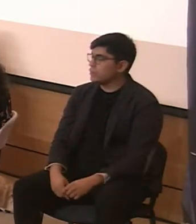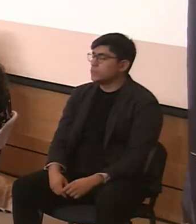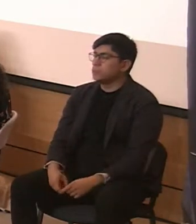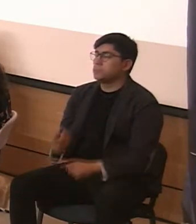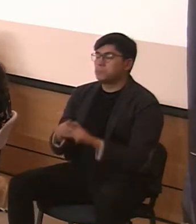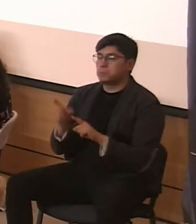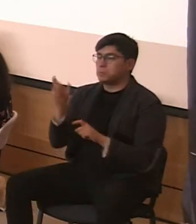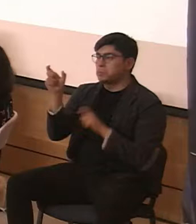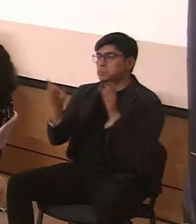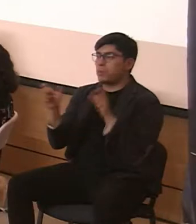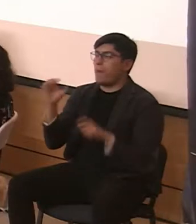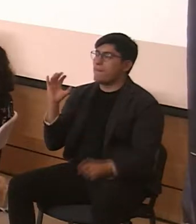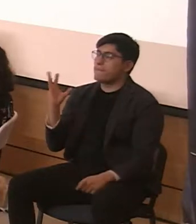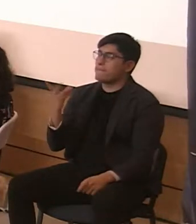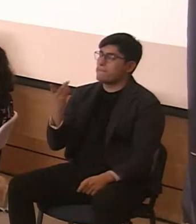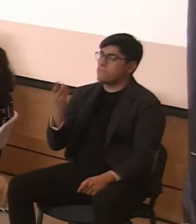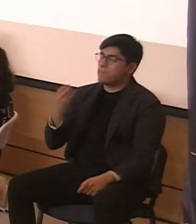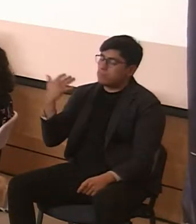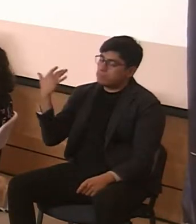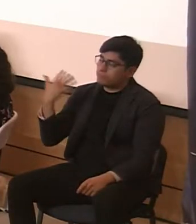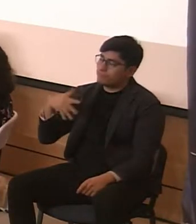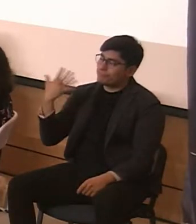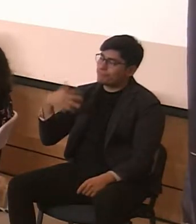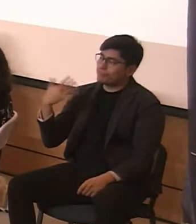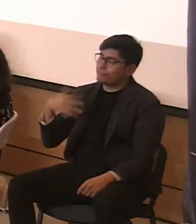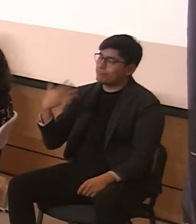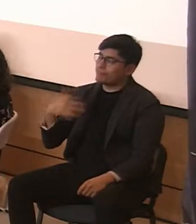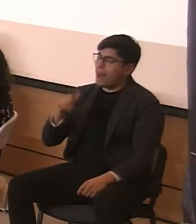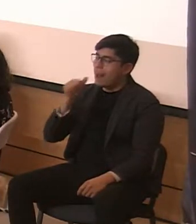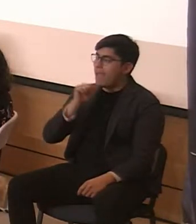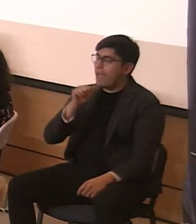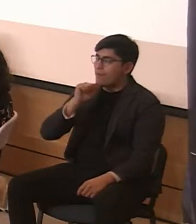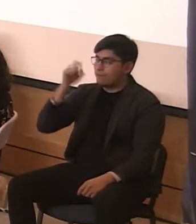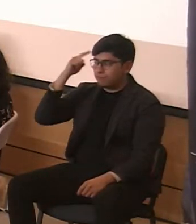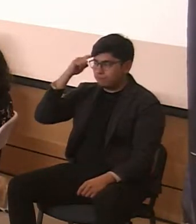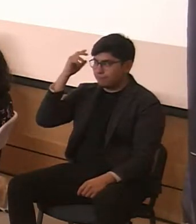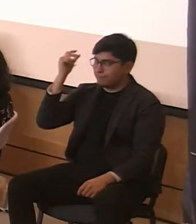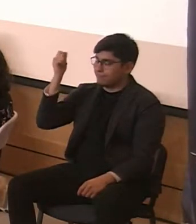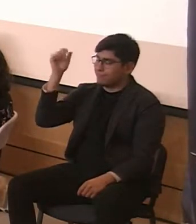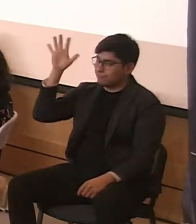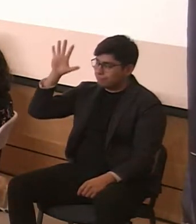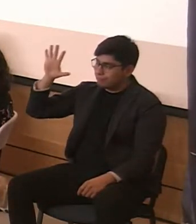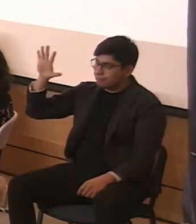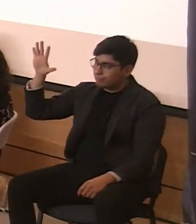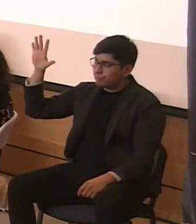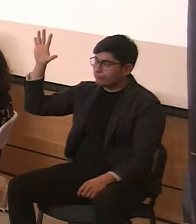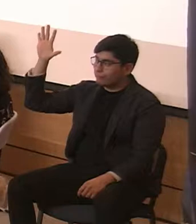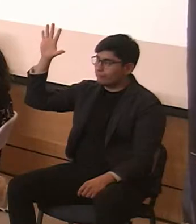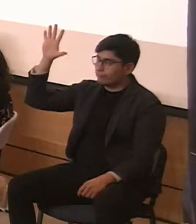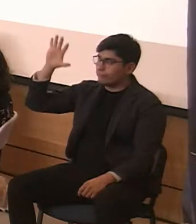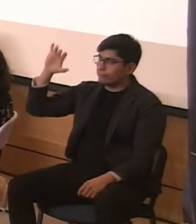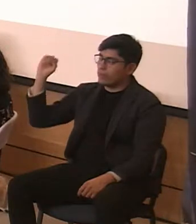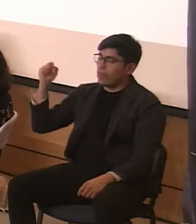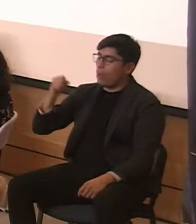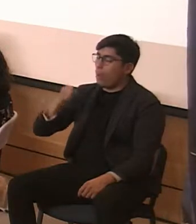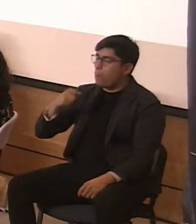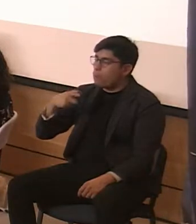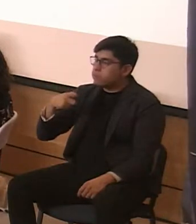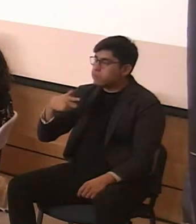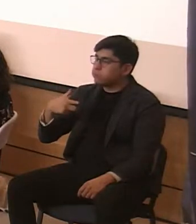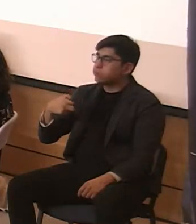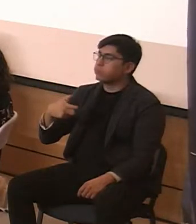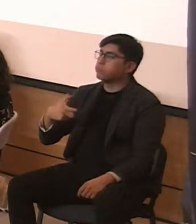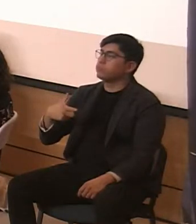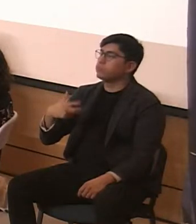importante la falta de creatividad la creatividad es un músculo espiritual que debe